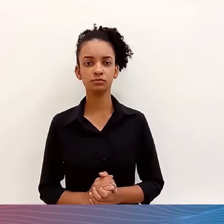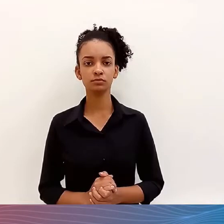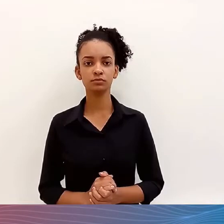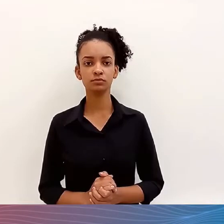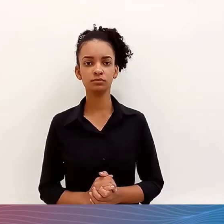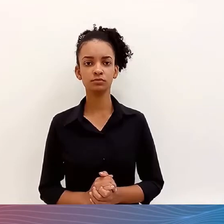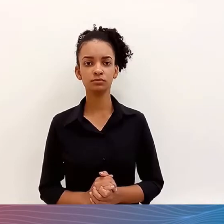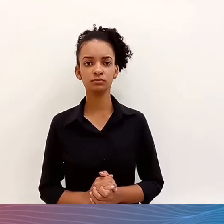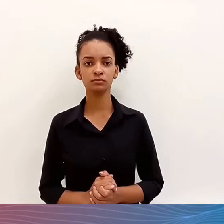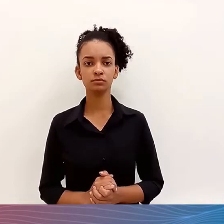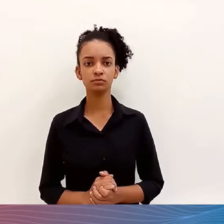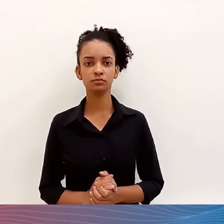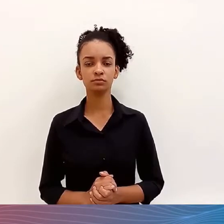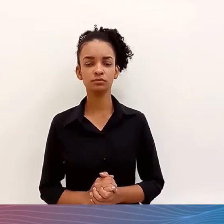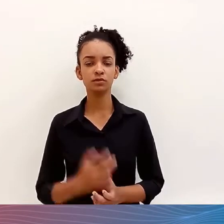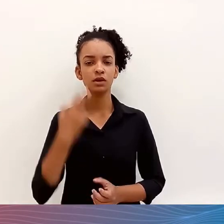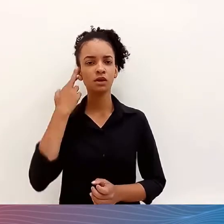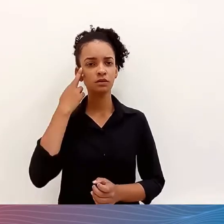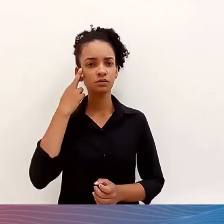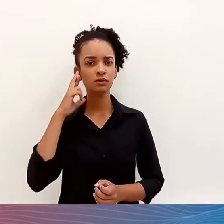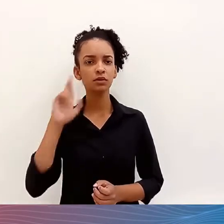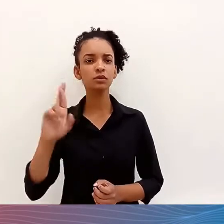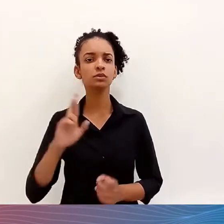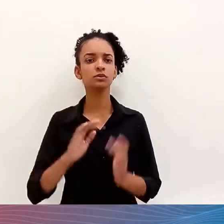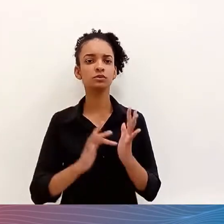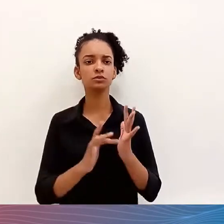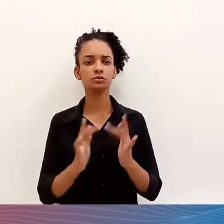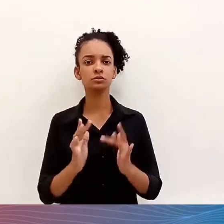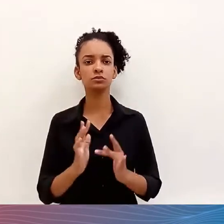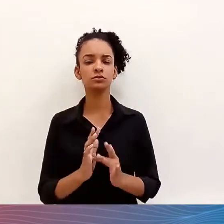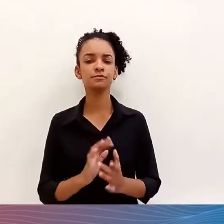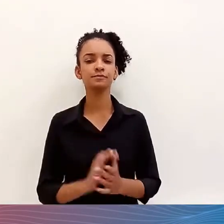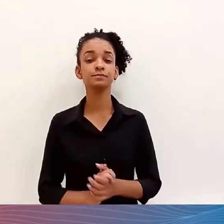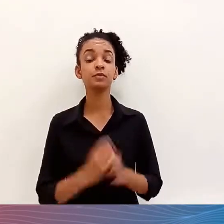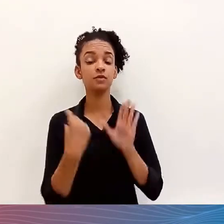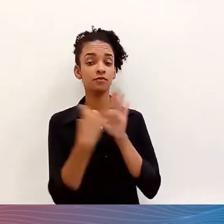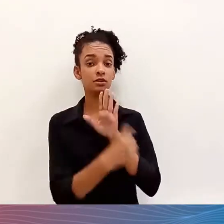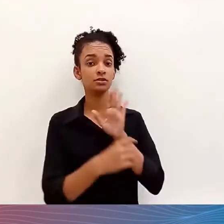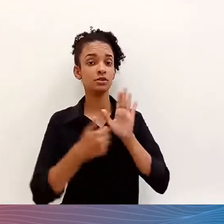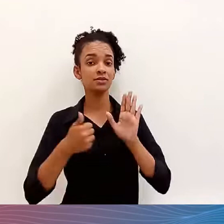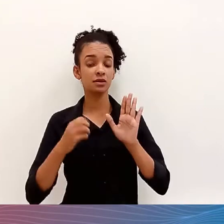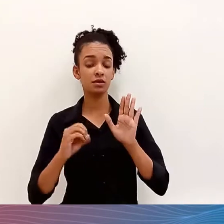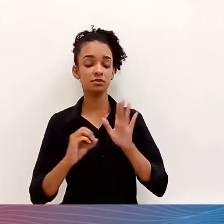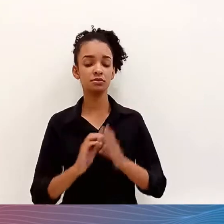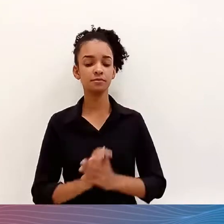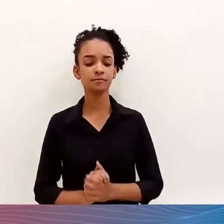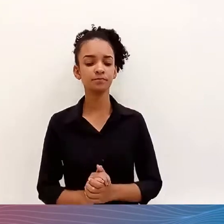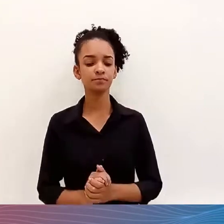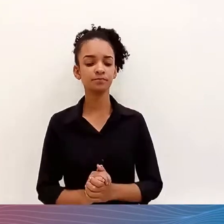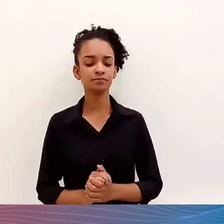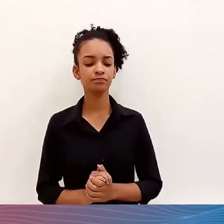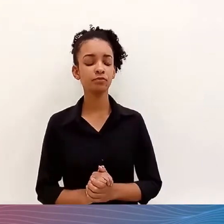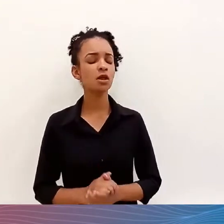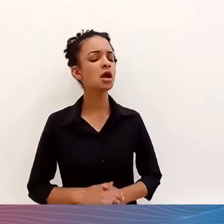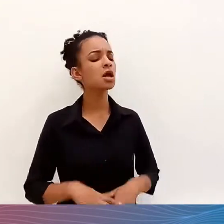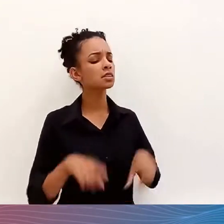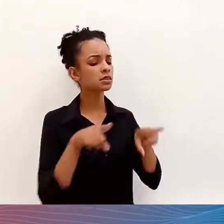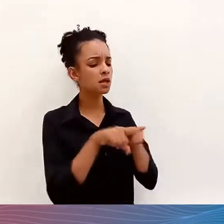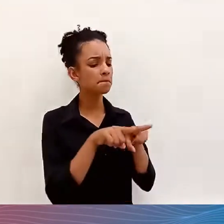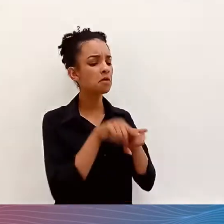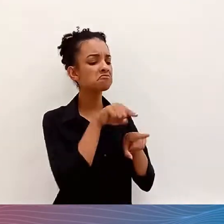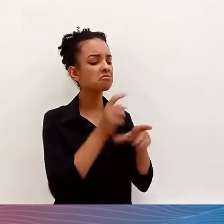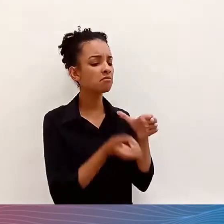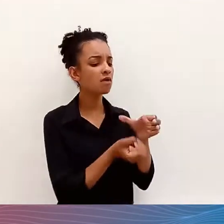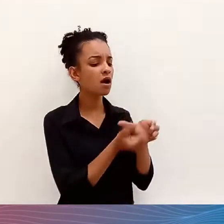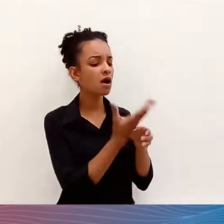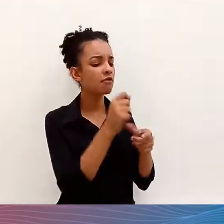Senhor Jesus. Versículo 10. Também farão uma arca de madeira de acácia de 2,5